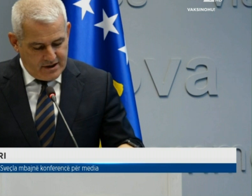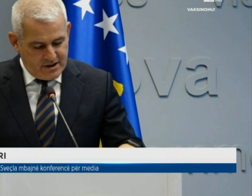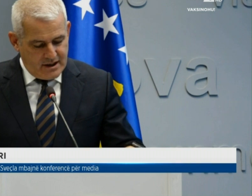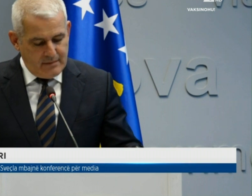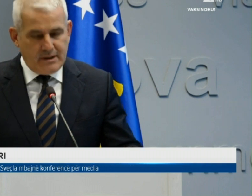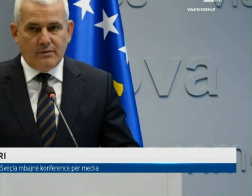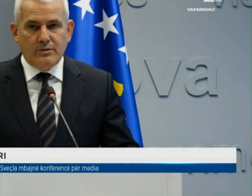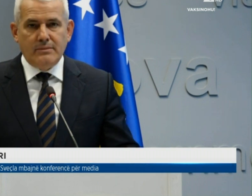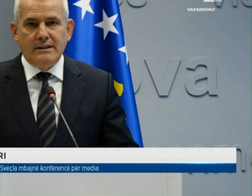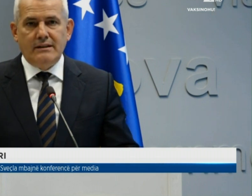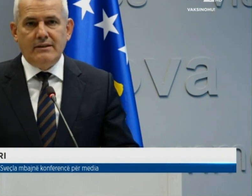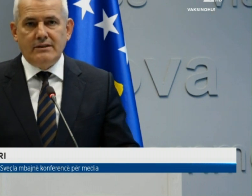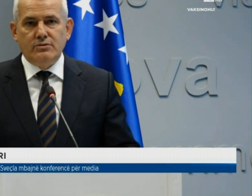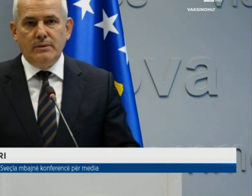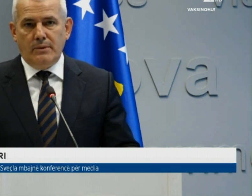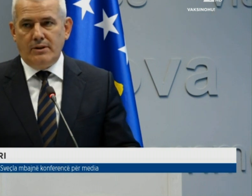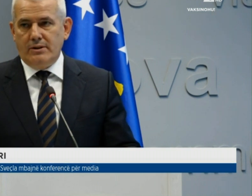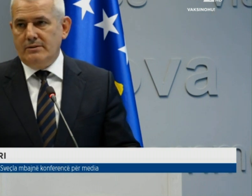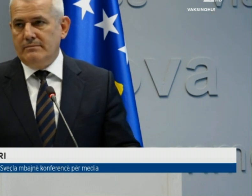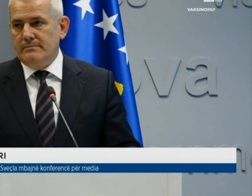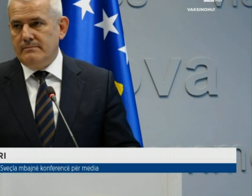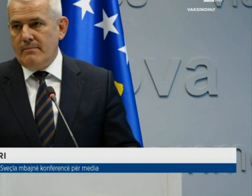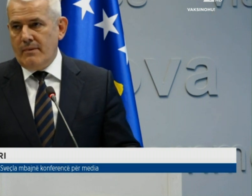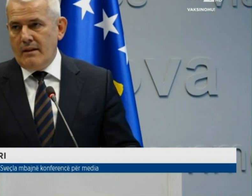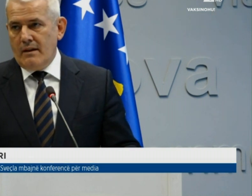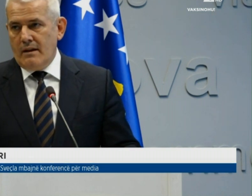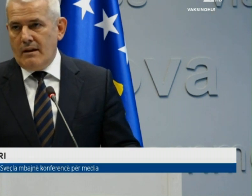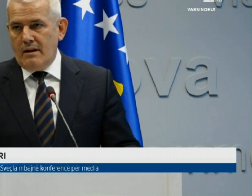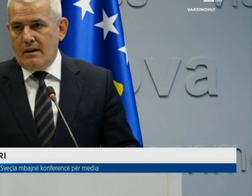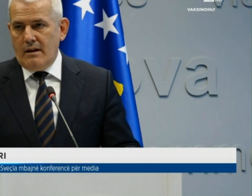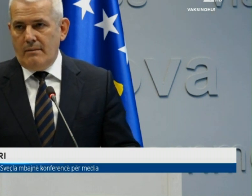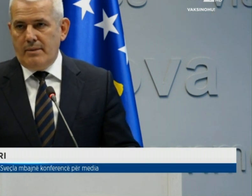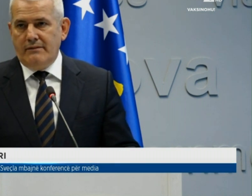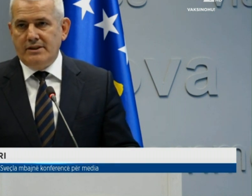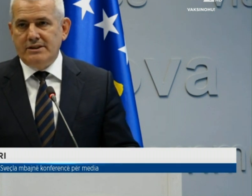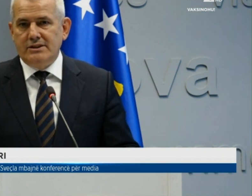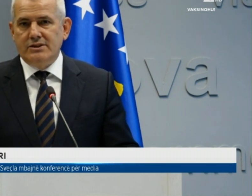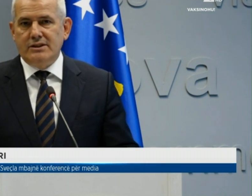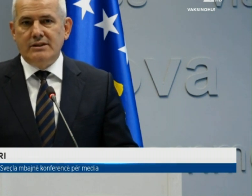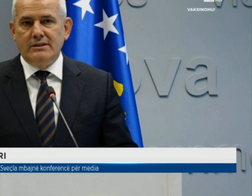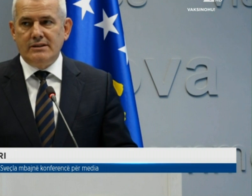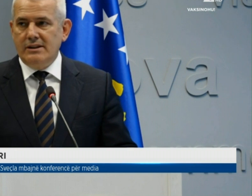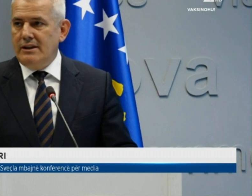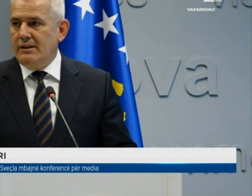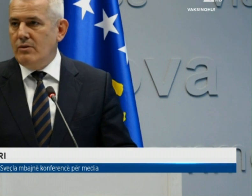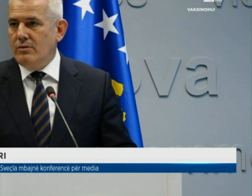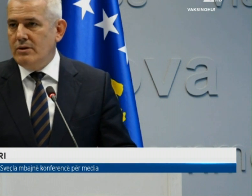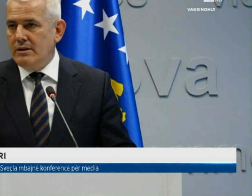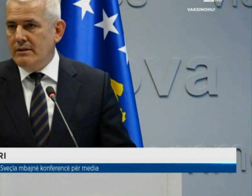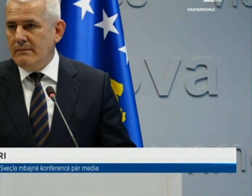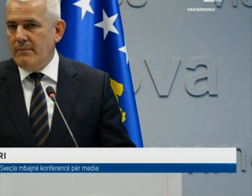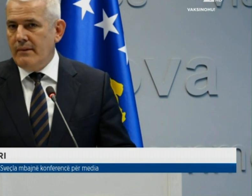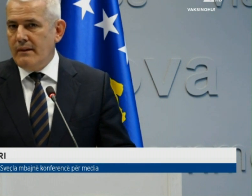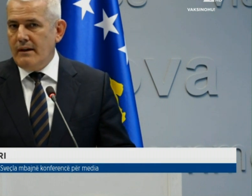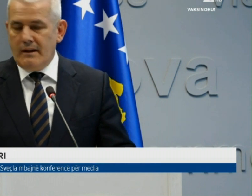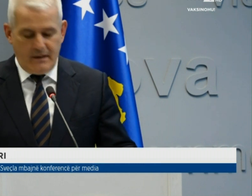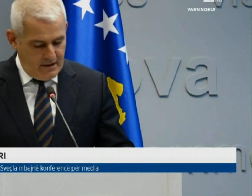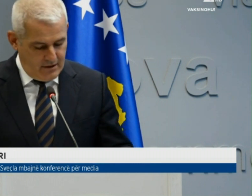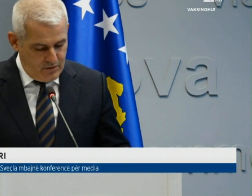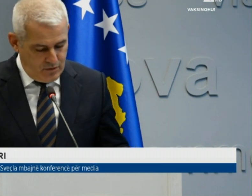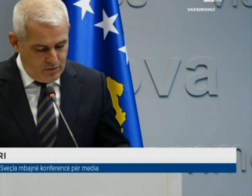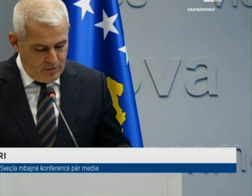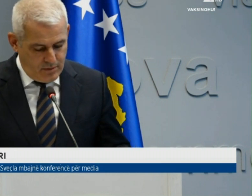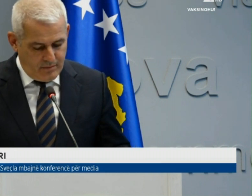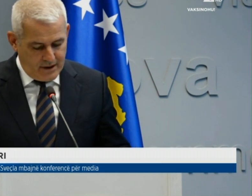qendra regjistrimit të automjeteve në Zubin Potok. A prafërsisht në të njëjtën kohë,